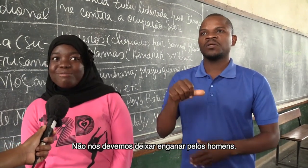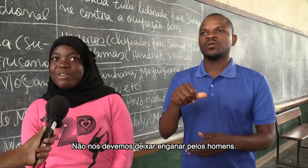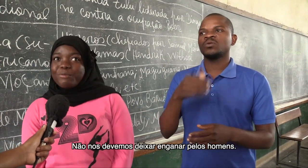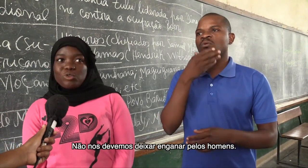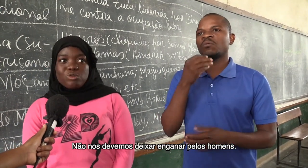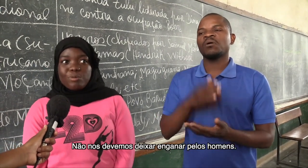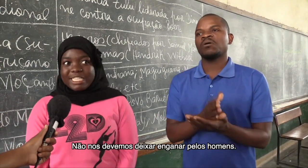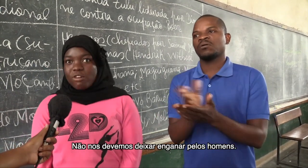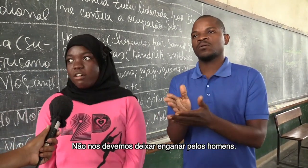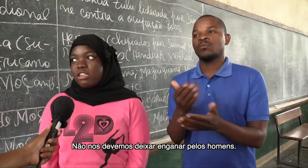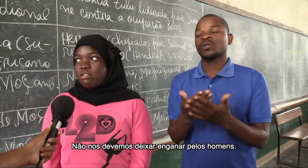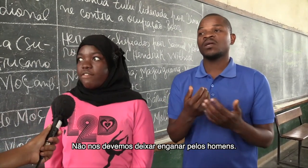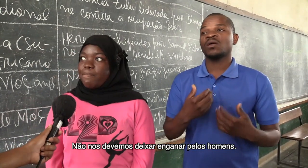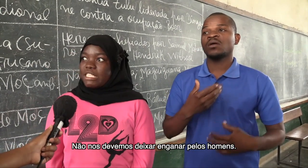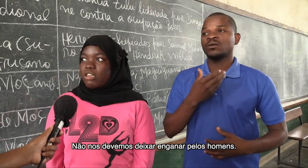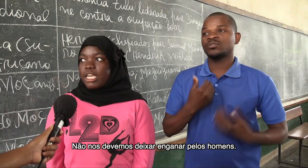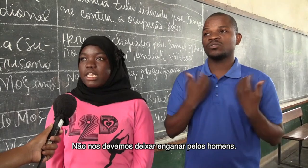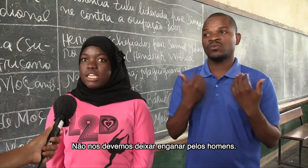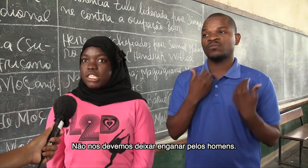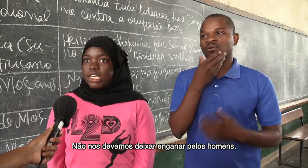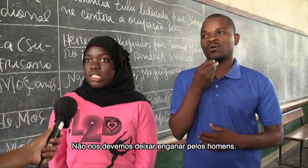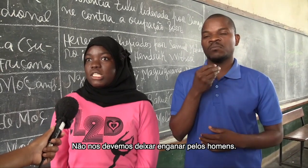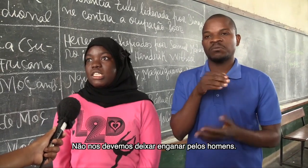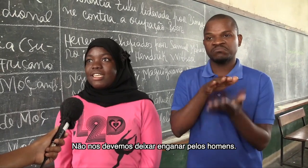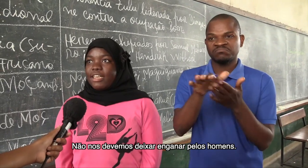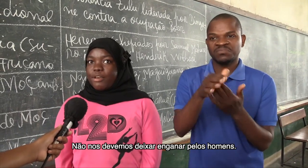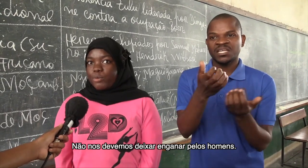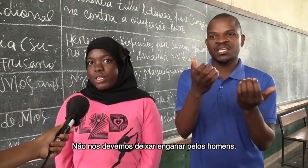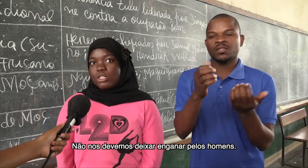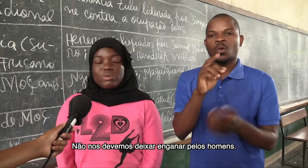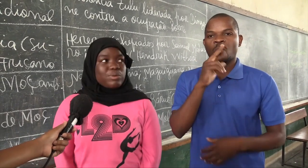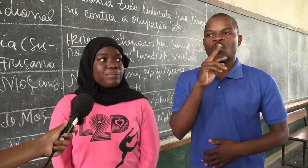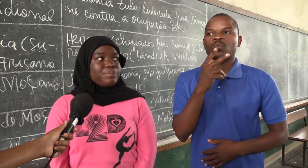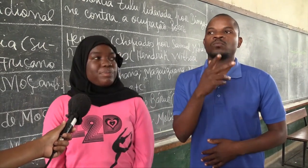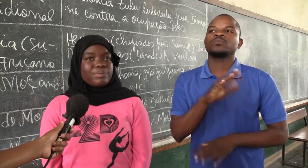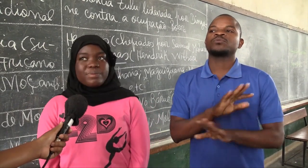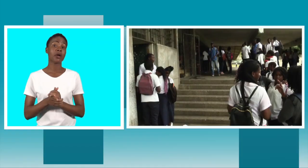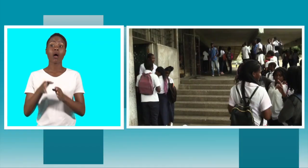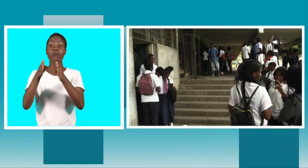desumens, porque muitos homens agora só pensam em enganar as crianças. É por isso.